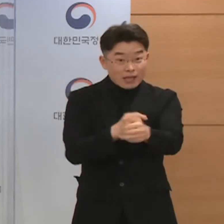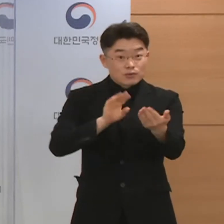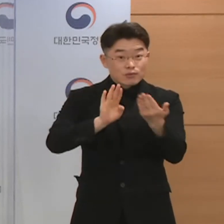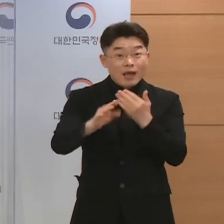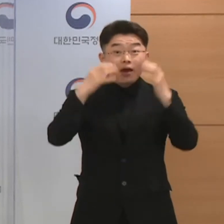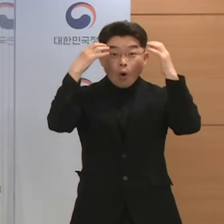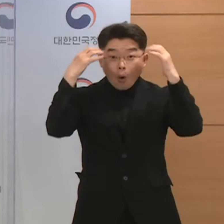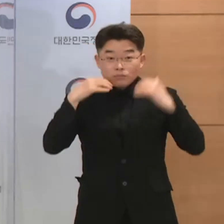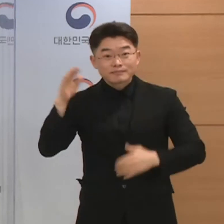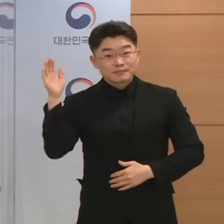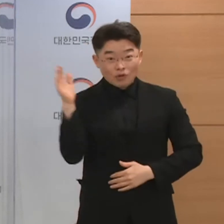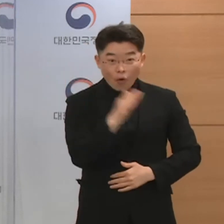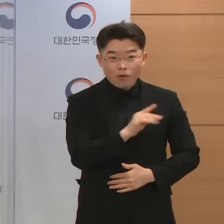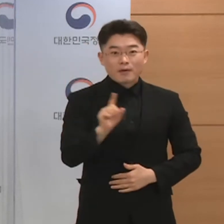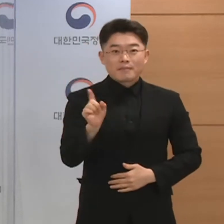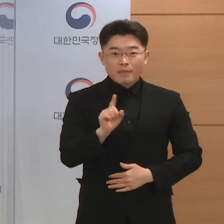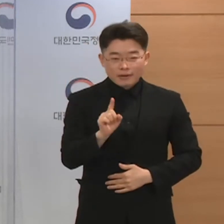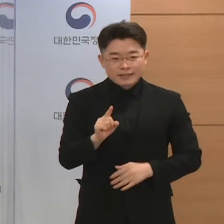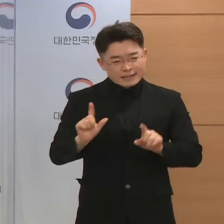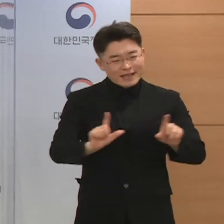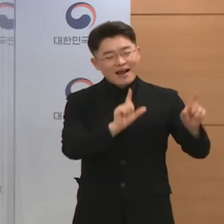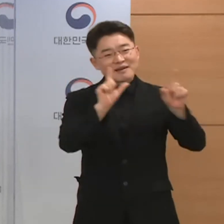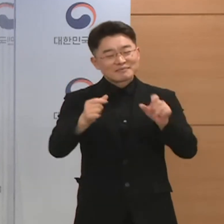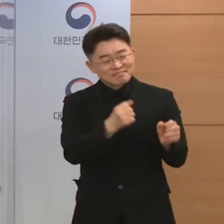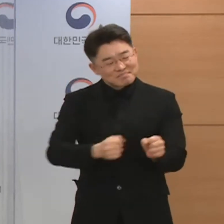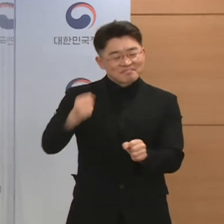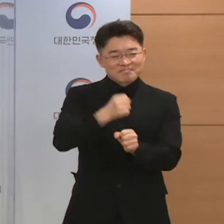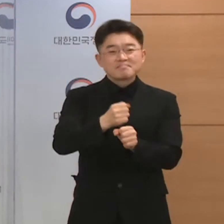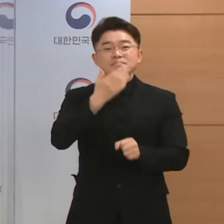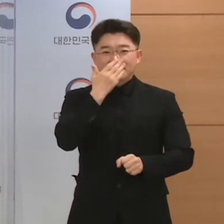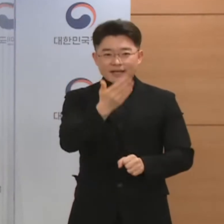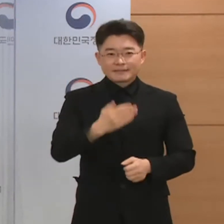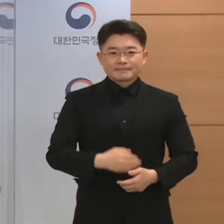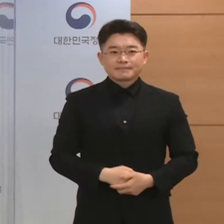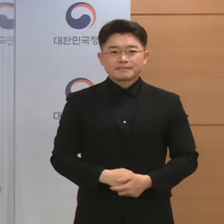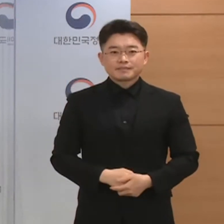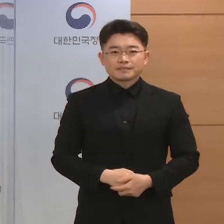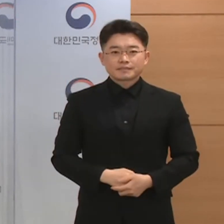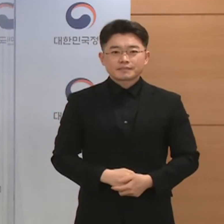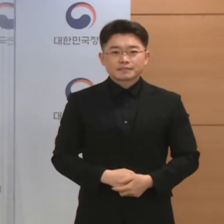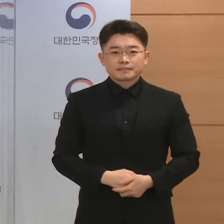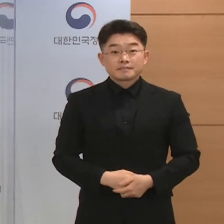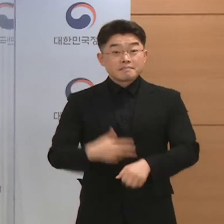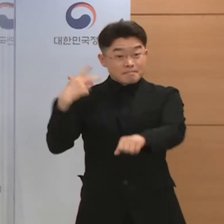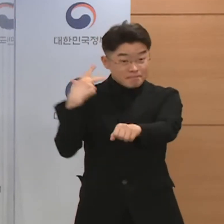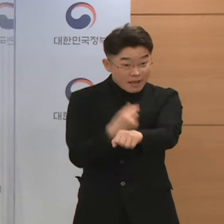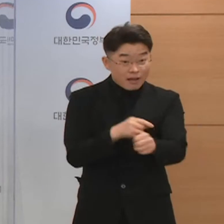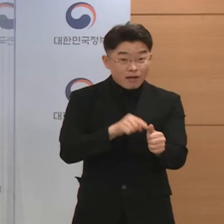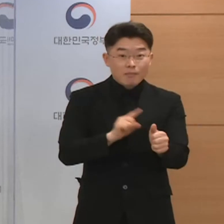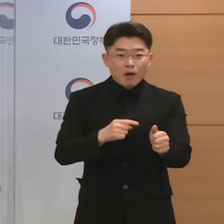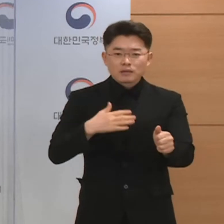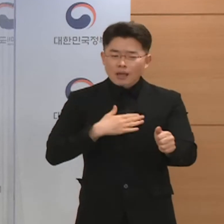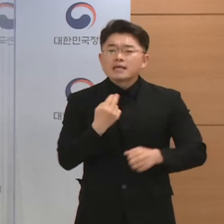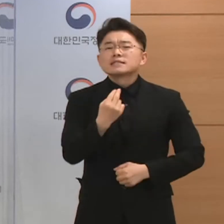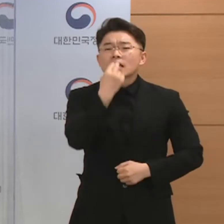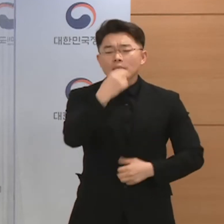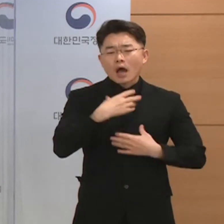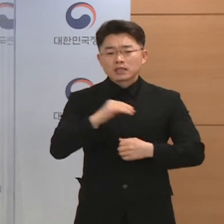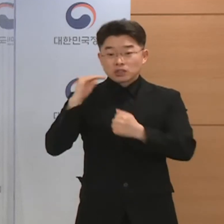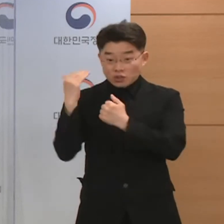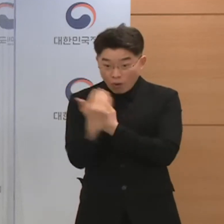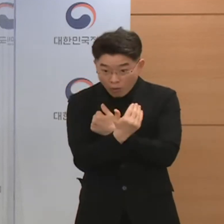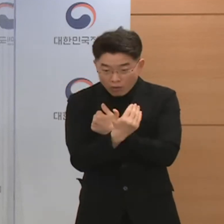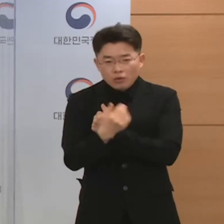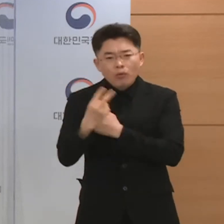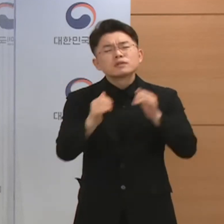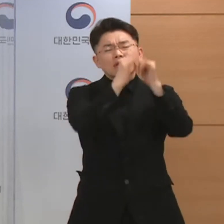여름부터는 단계적으로 일상 회복이 가능할 것입니다. 백신 접종은 본인의 생명과 안전을 위해 우리 사회의